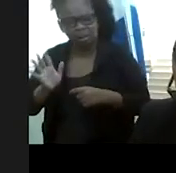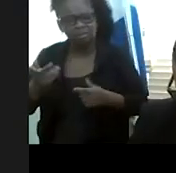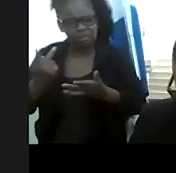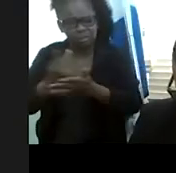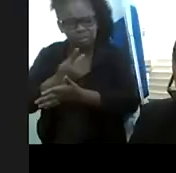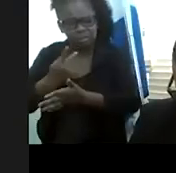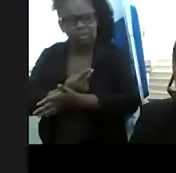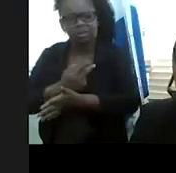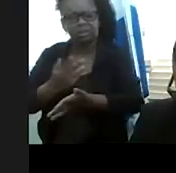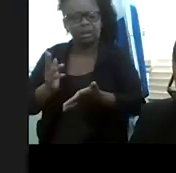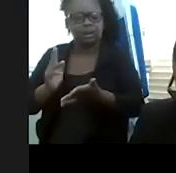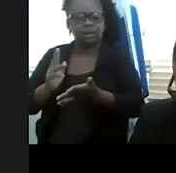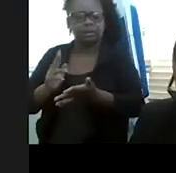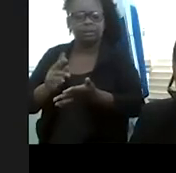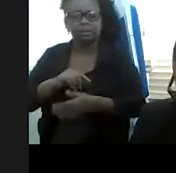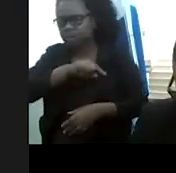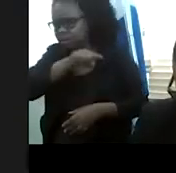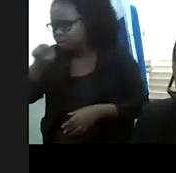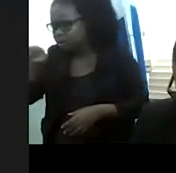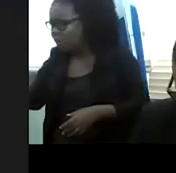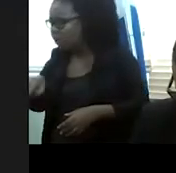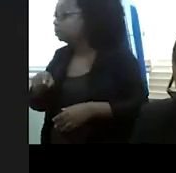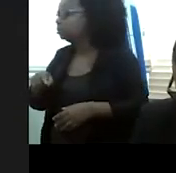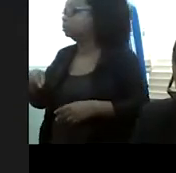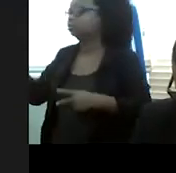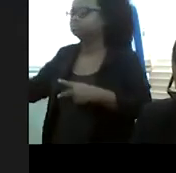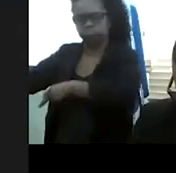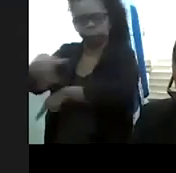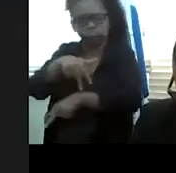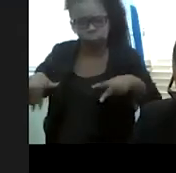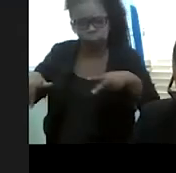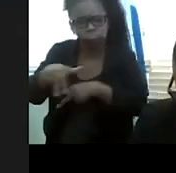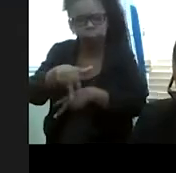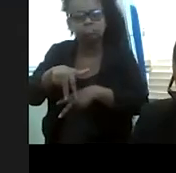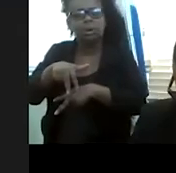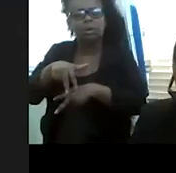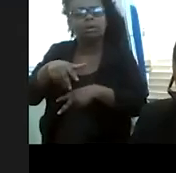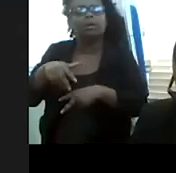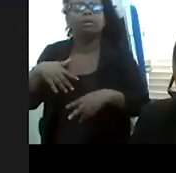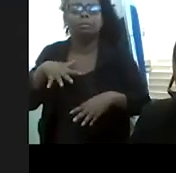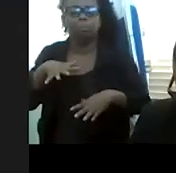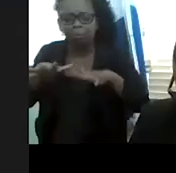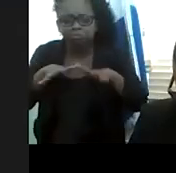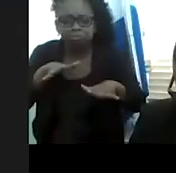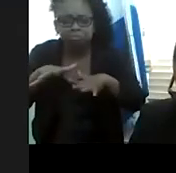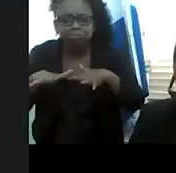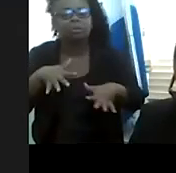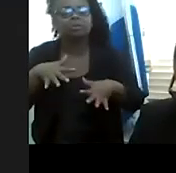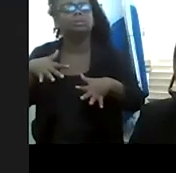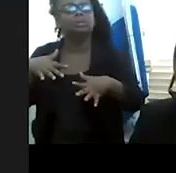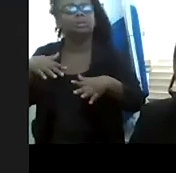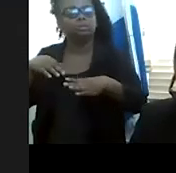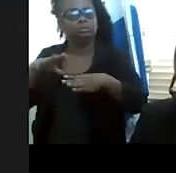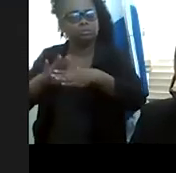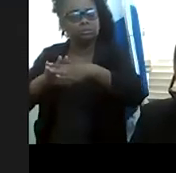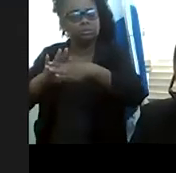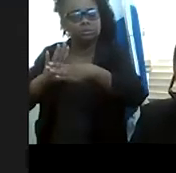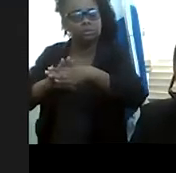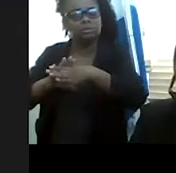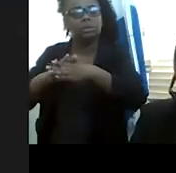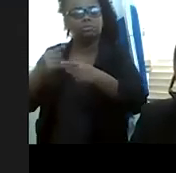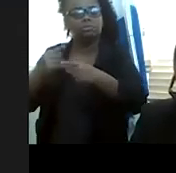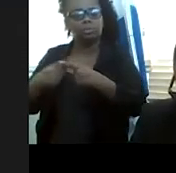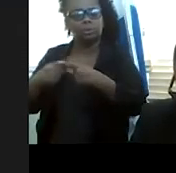mais como transitar, principalmente no centro de Duque de Caxias. E o transporte de massa, ele sempre foi